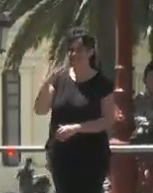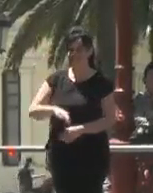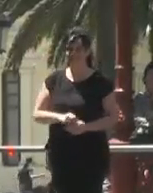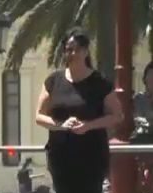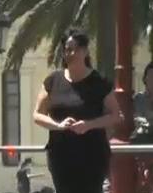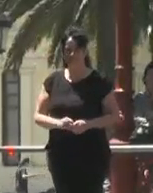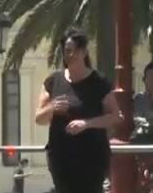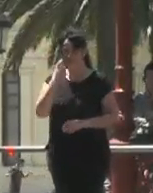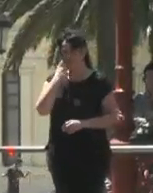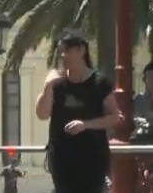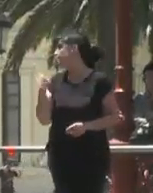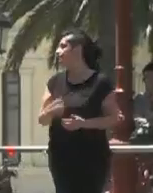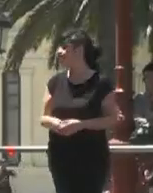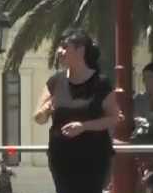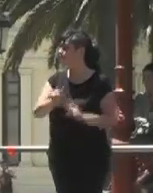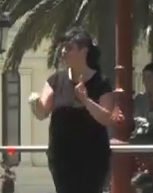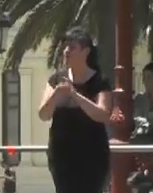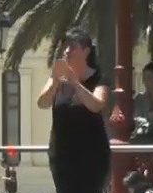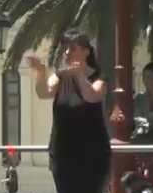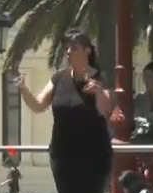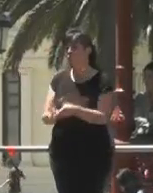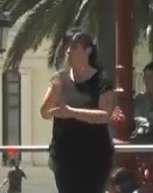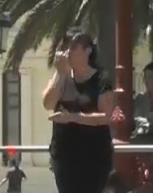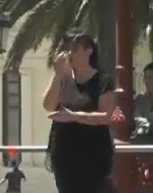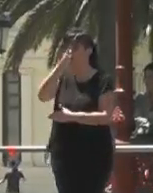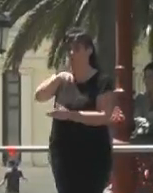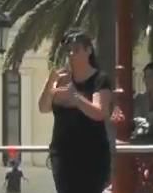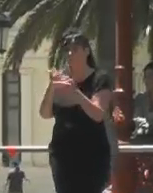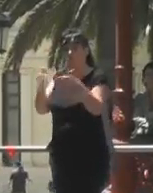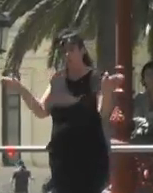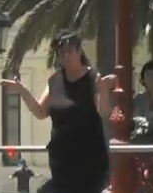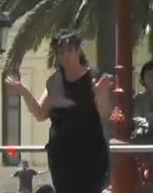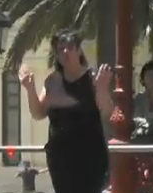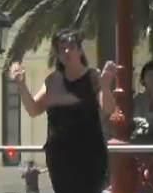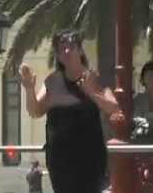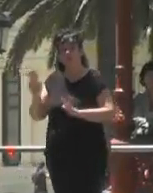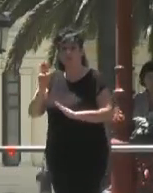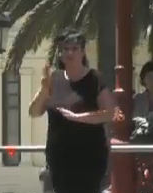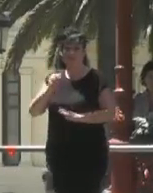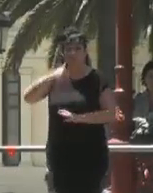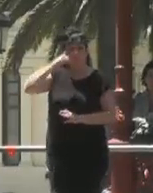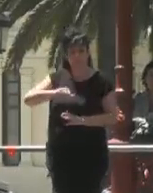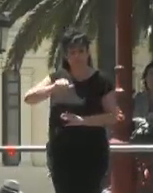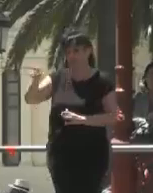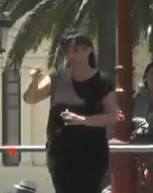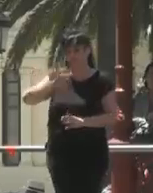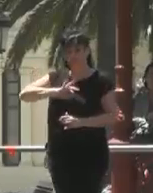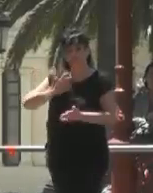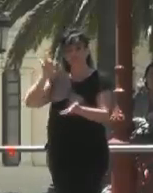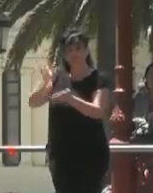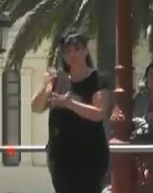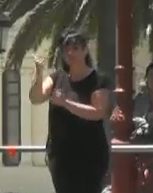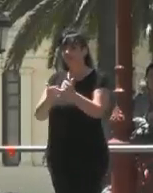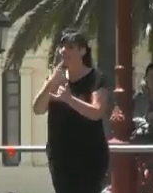E ao Partido Socialista, ademais de tender llamán, Pedro Sánchez estivo en Pontevedra, dixo que os culpables e